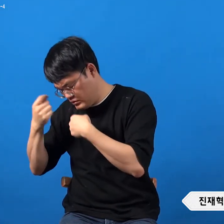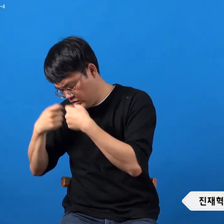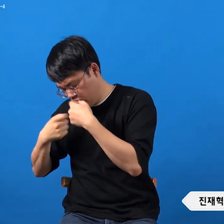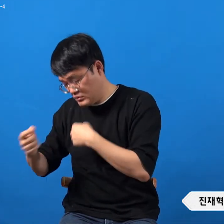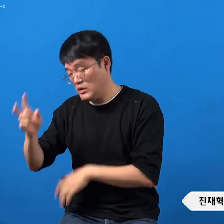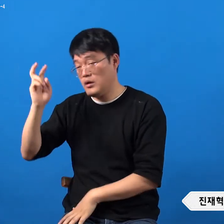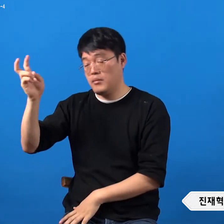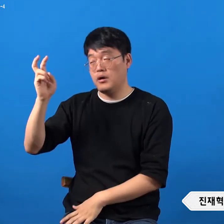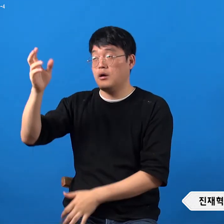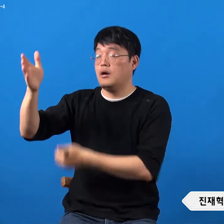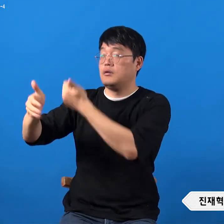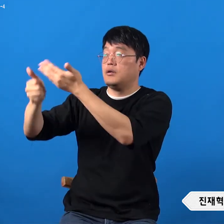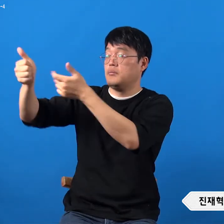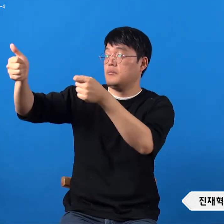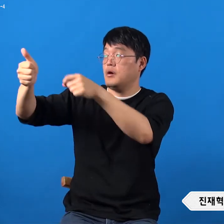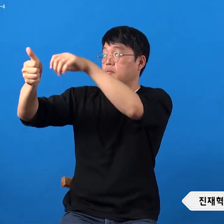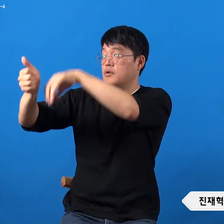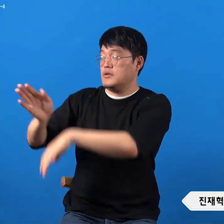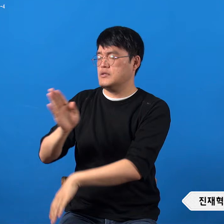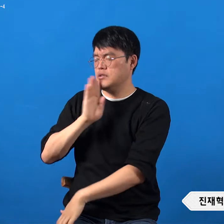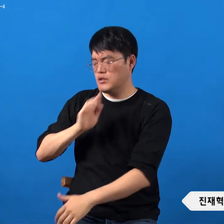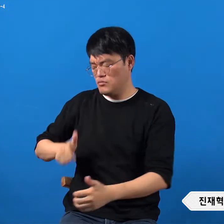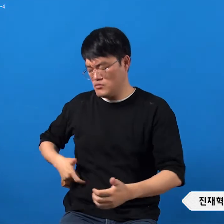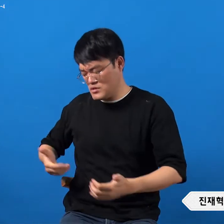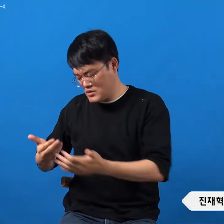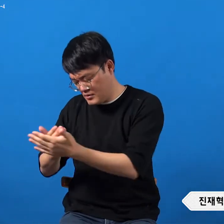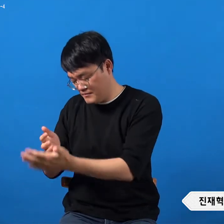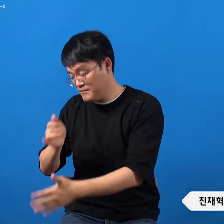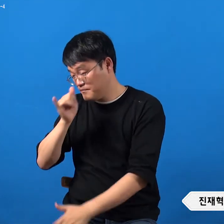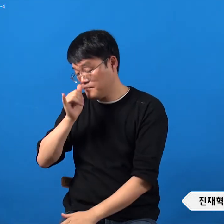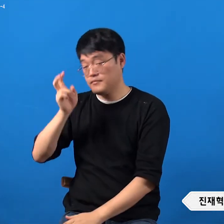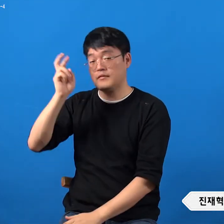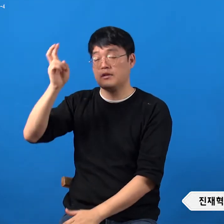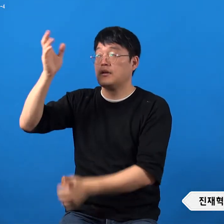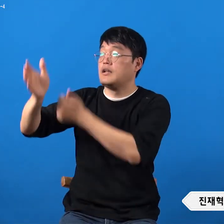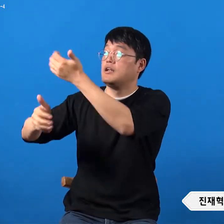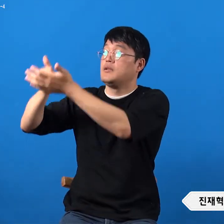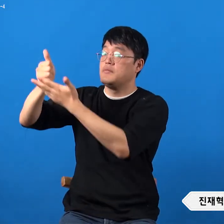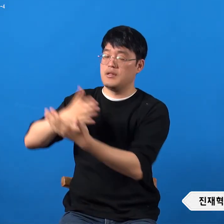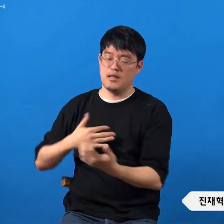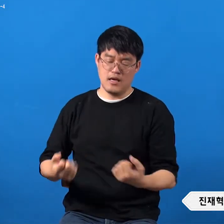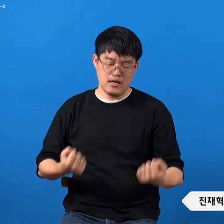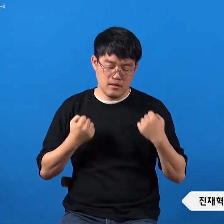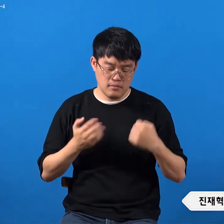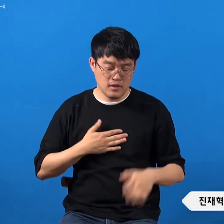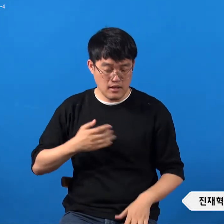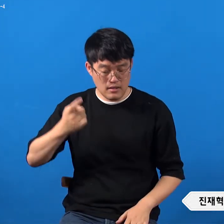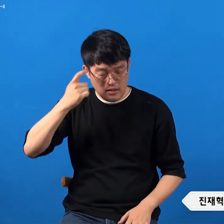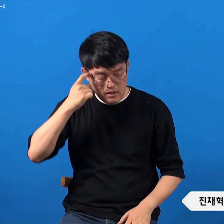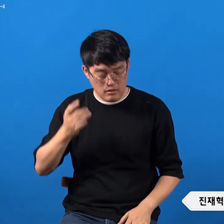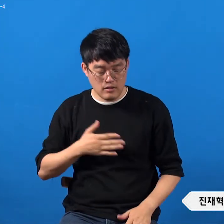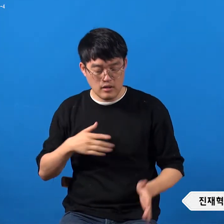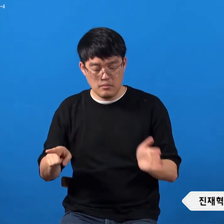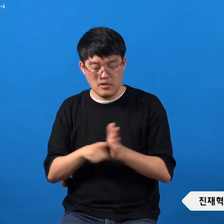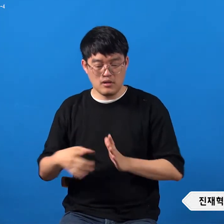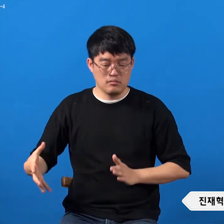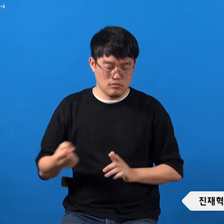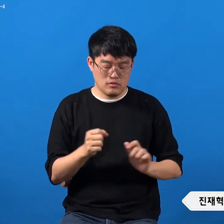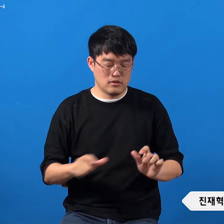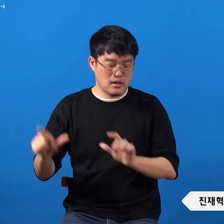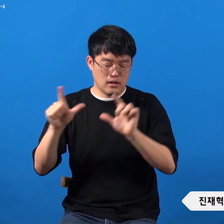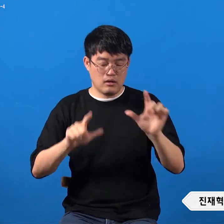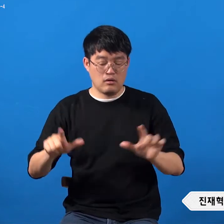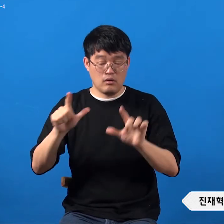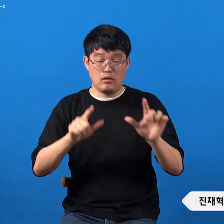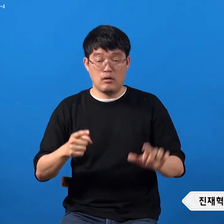진정한 회개가 터져 나오지 않았겠습니까? 하나님, 내 힘으로, 내 생각으로, 내가 믿음으로 산다고